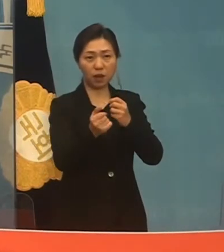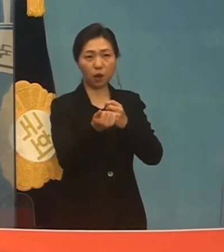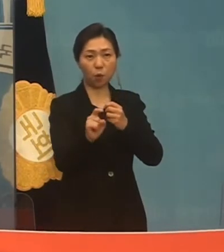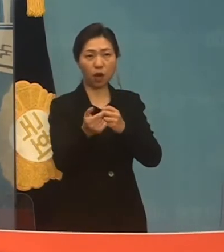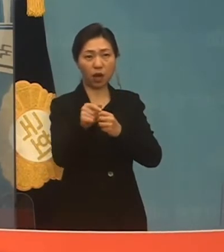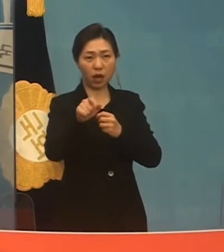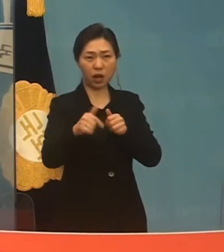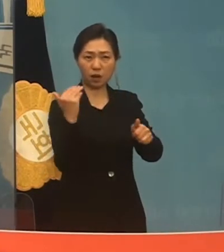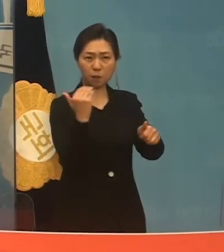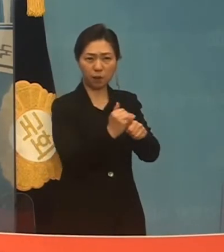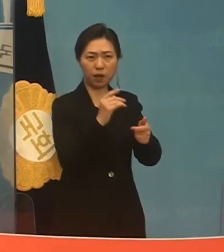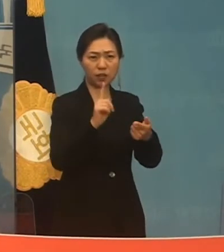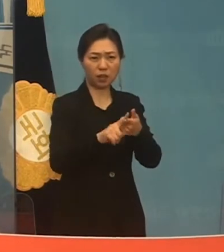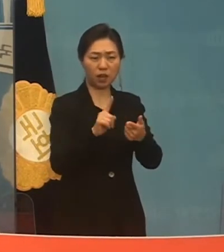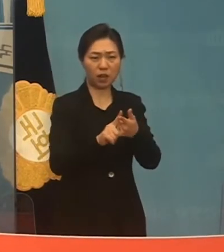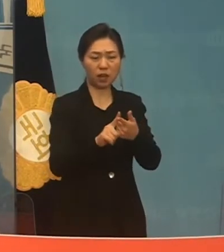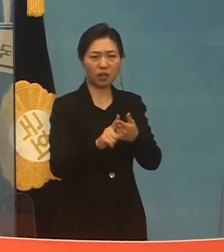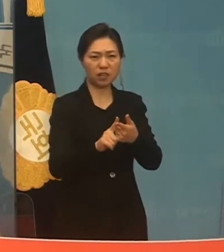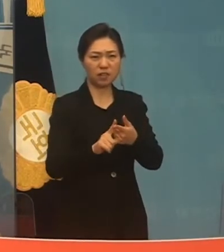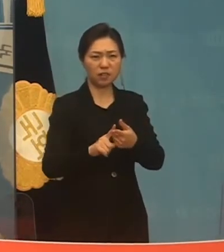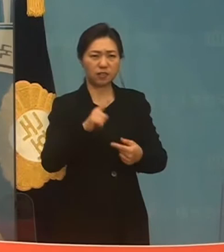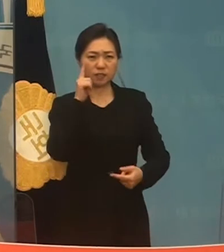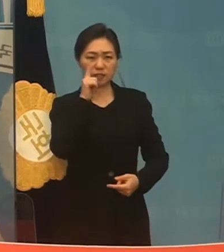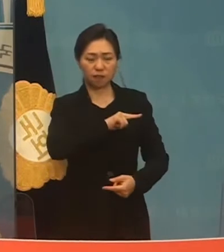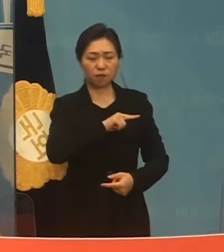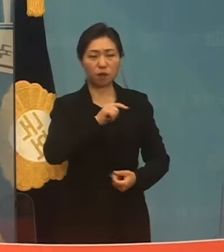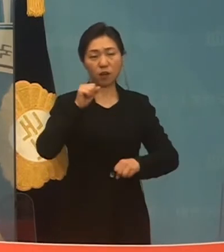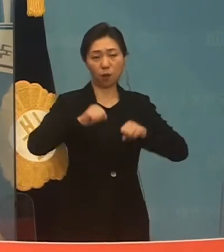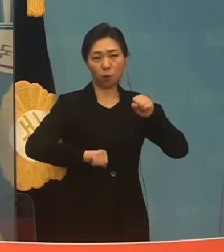해고 부당함에 대해 공유하고 있습니다.